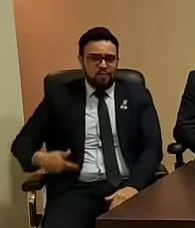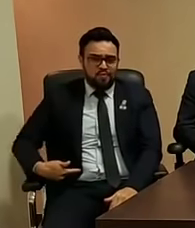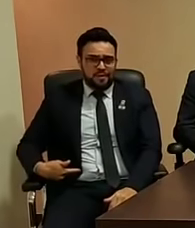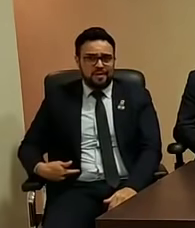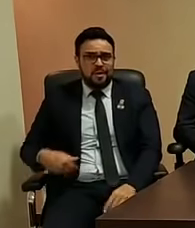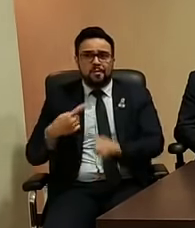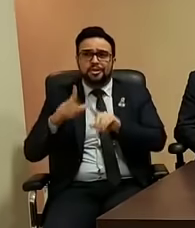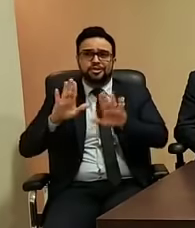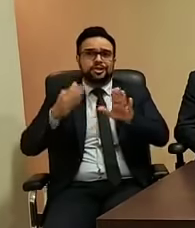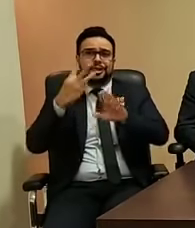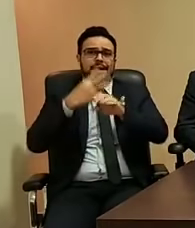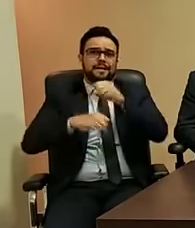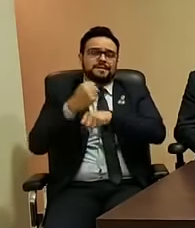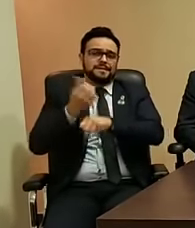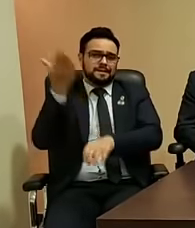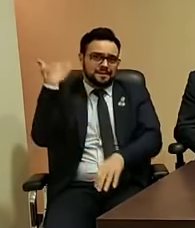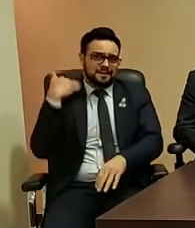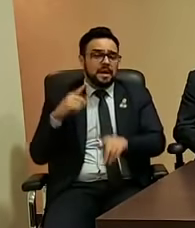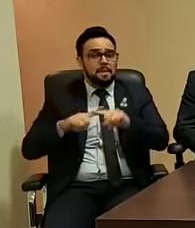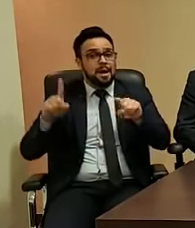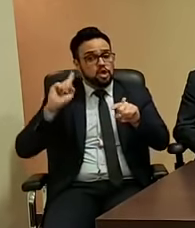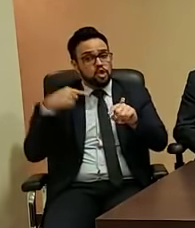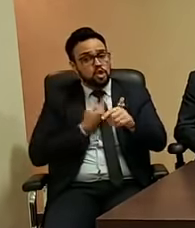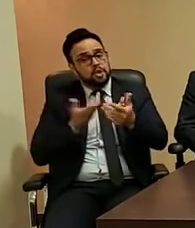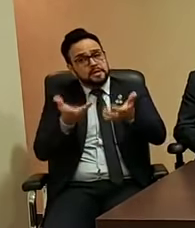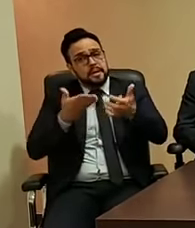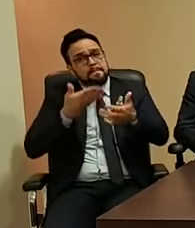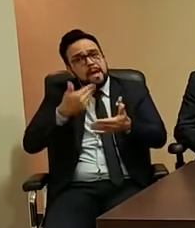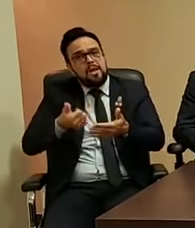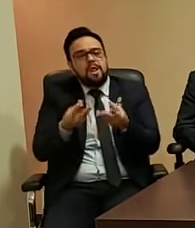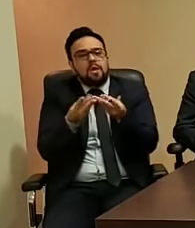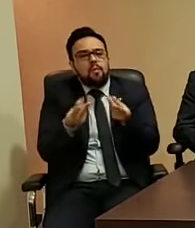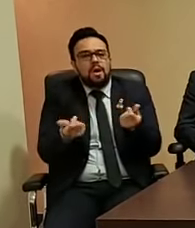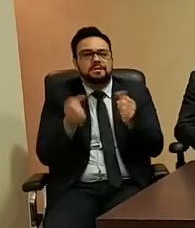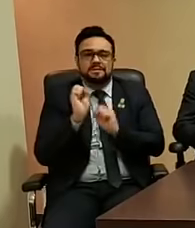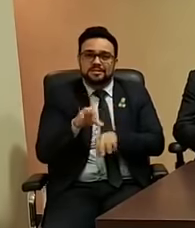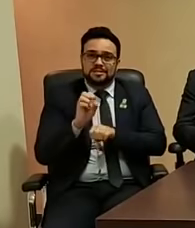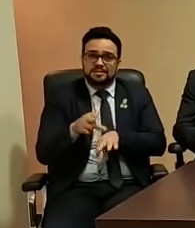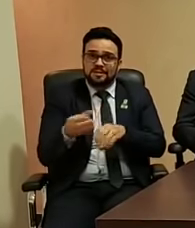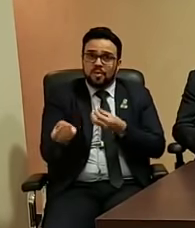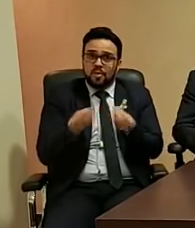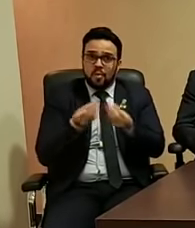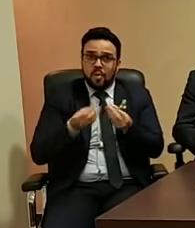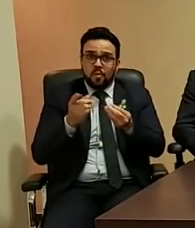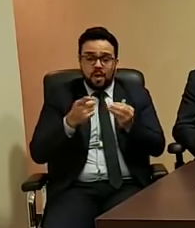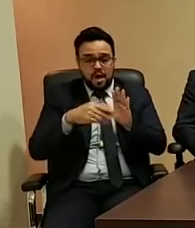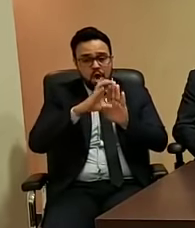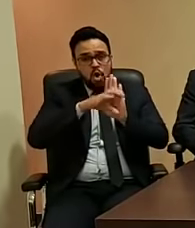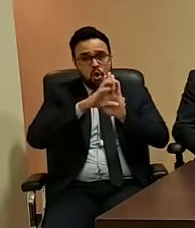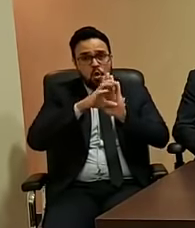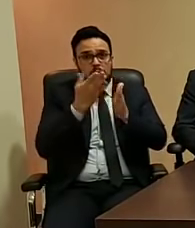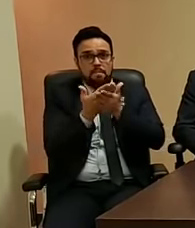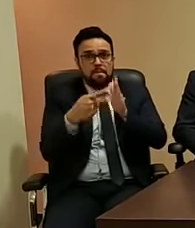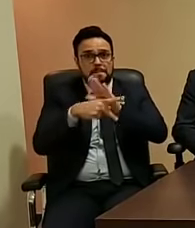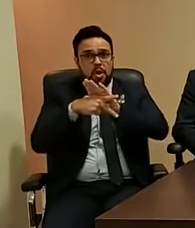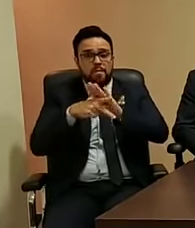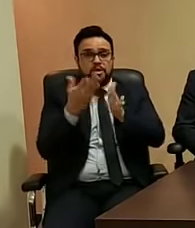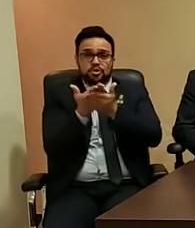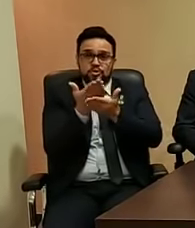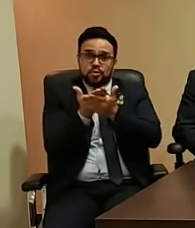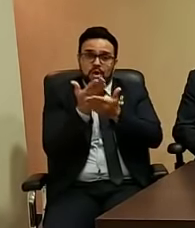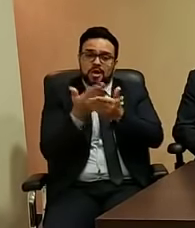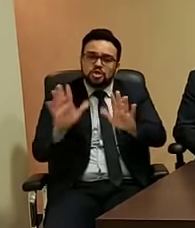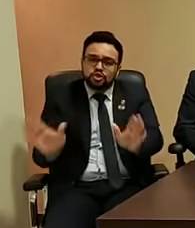né, nós queremos melhorar a qualidade do ensino como? Mexendo no currículo escolar, estimulando